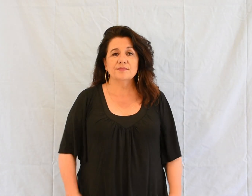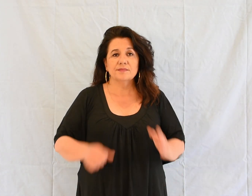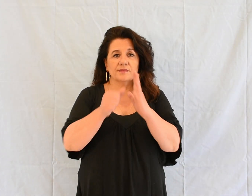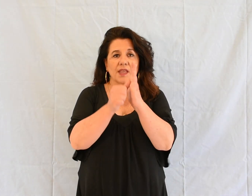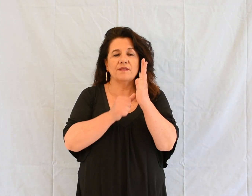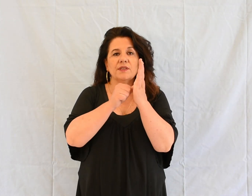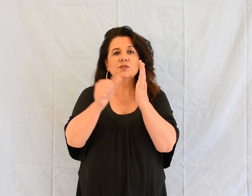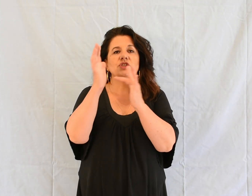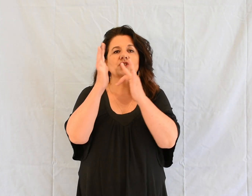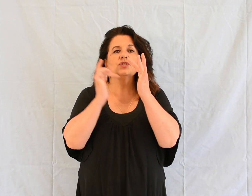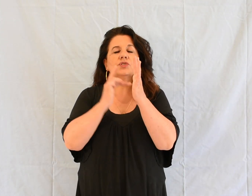Évangile de Jésus-Christ selon saint Jean.